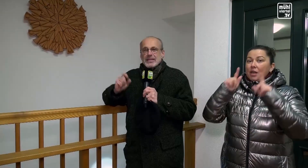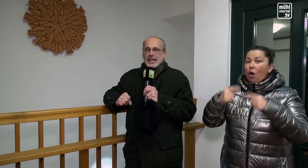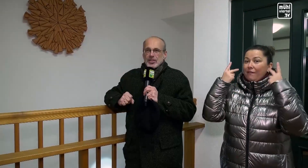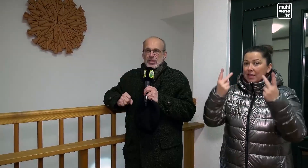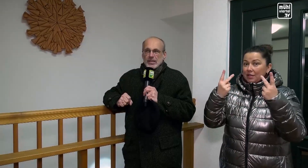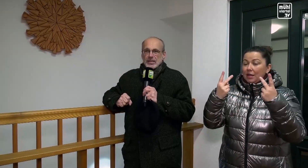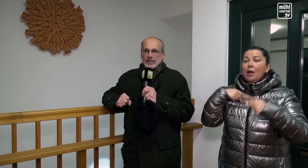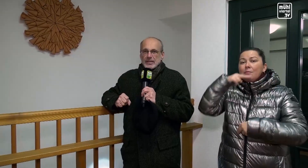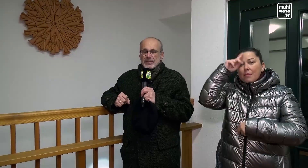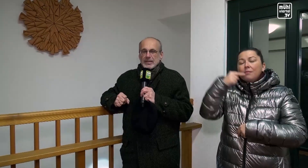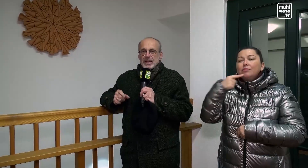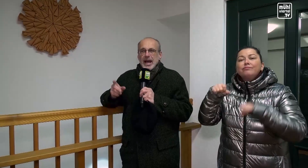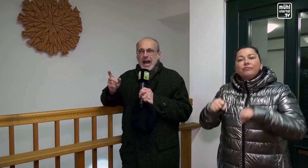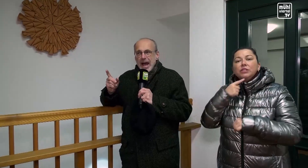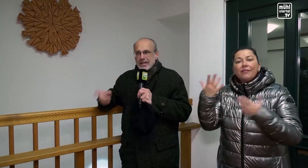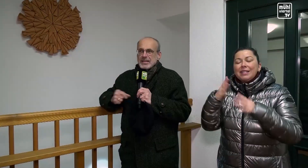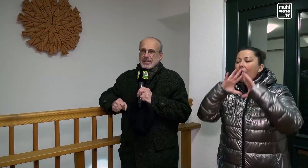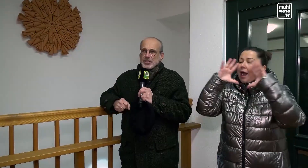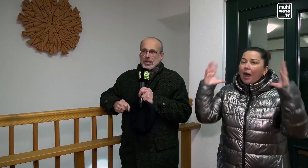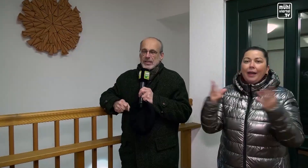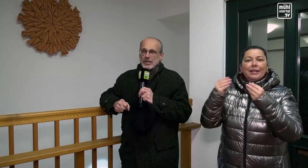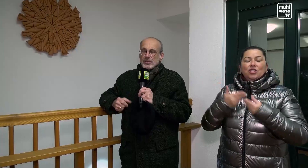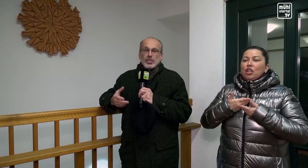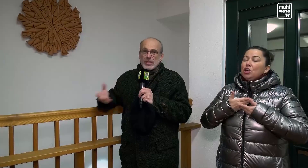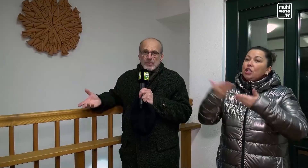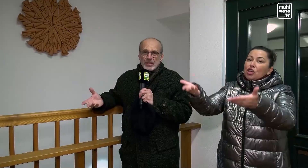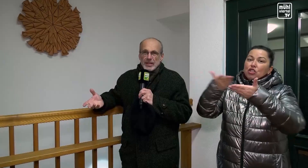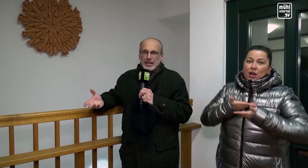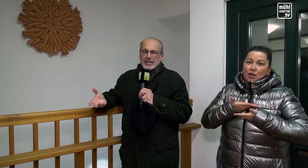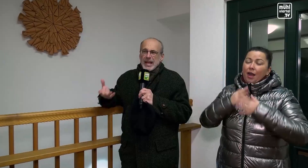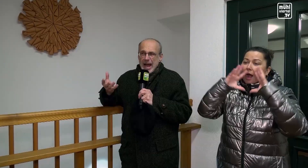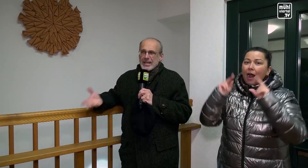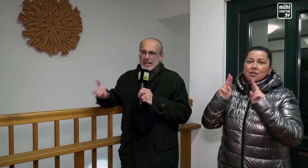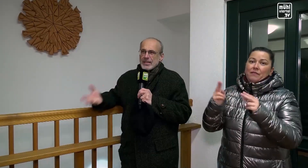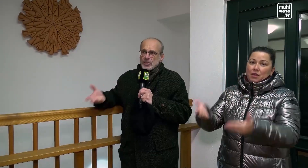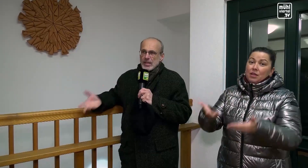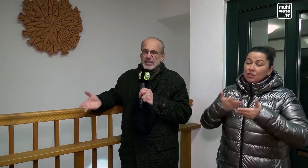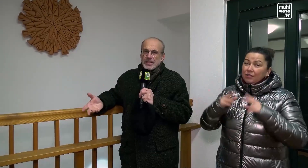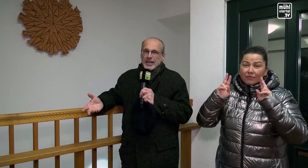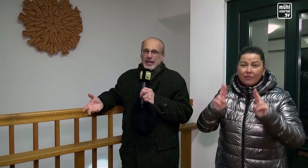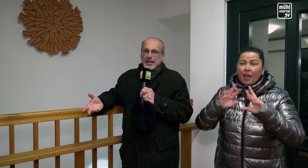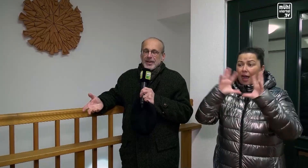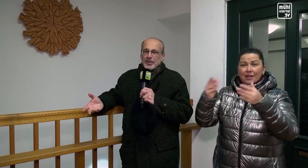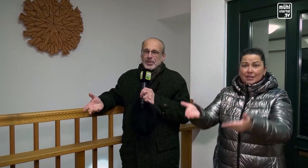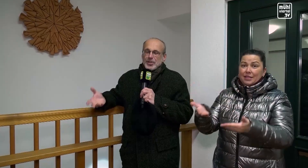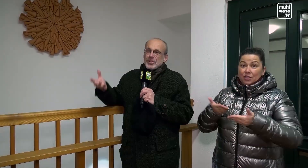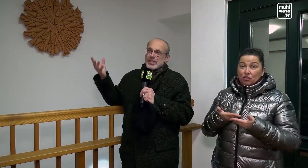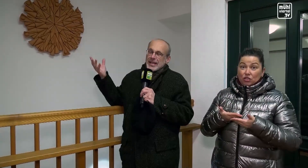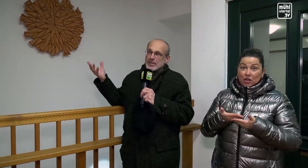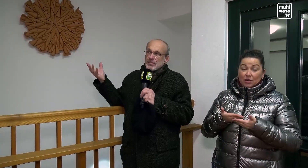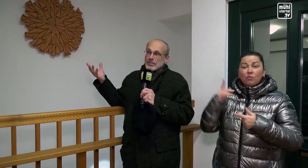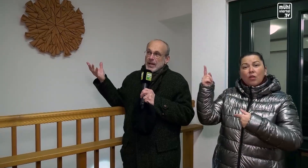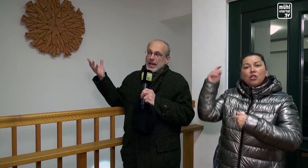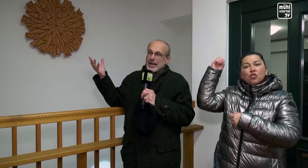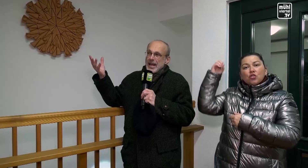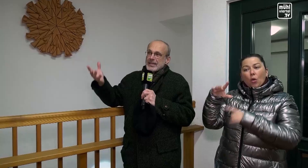alles ist ein Geschenk. Alles ist ein Geschenk. Und es stimmt, es ist alles ein Geschenk. Und die Sonne zeigt